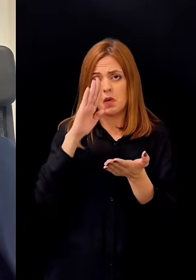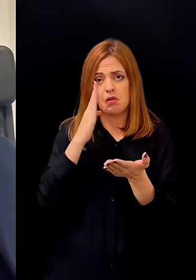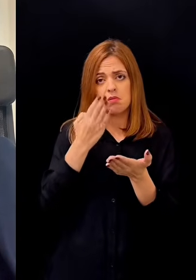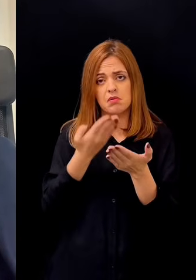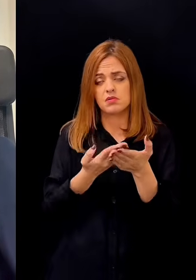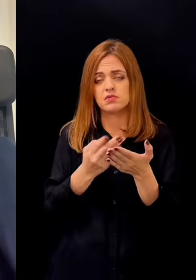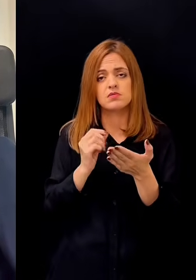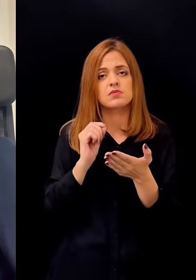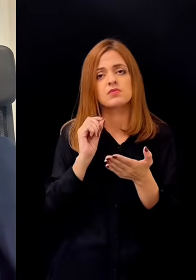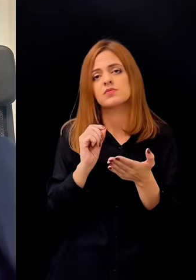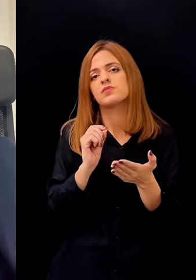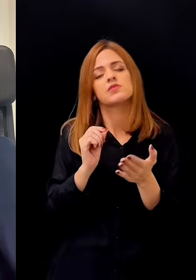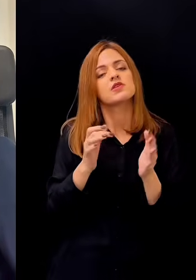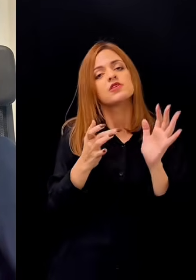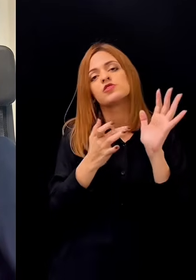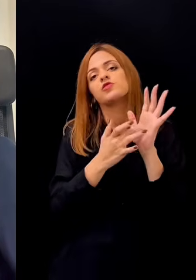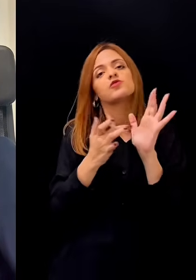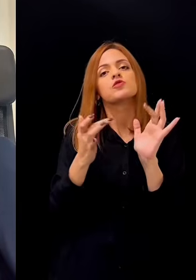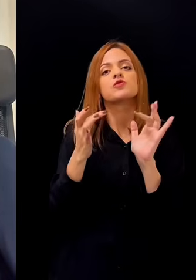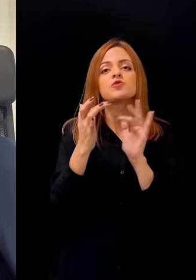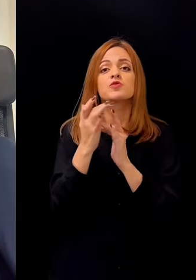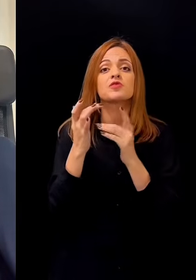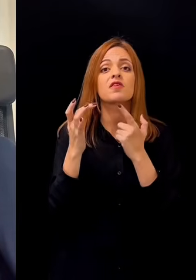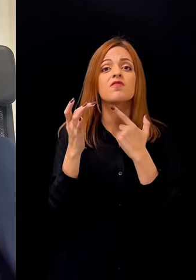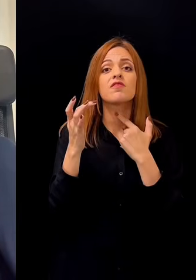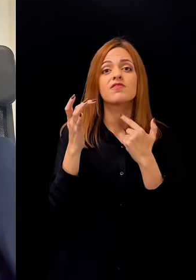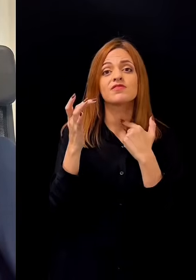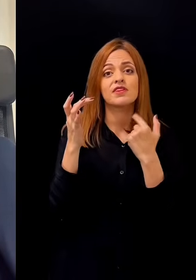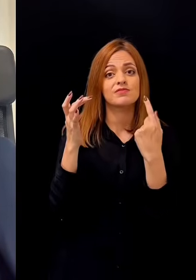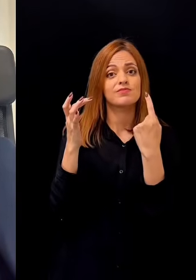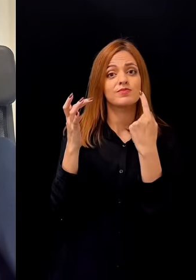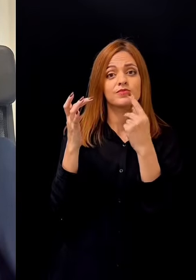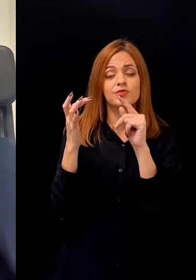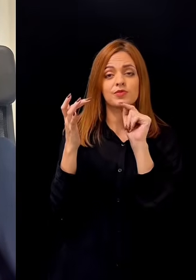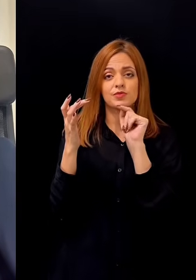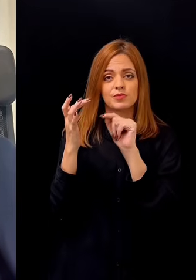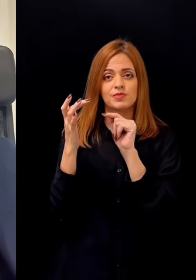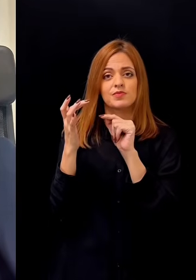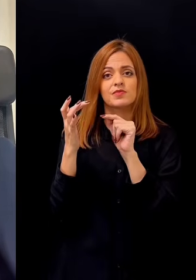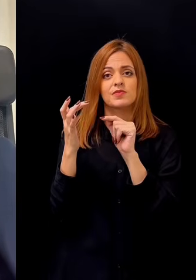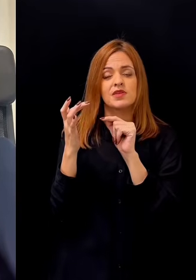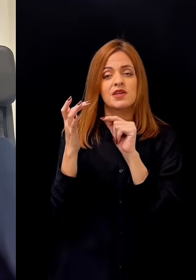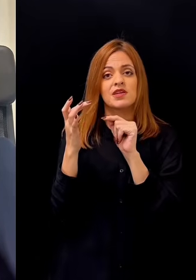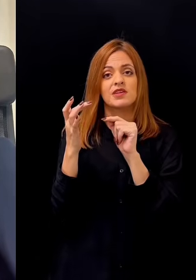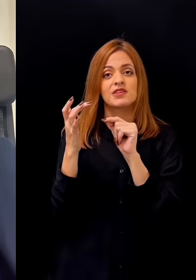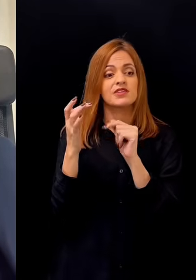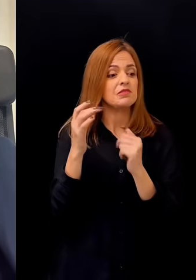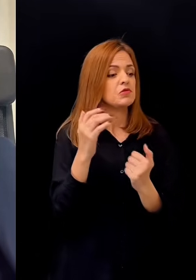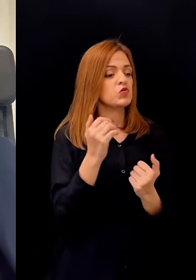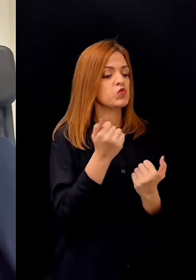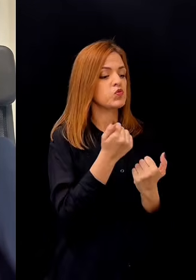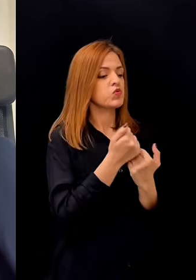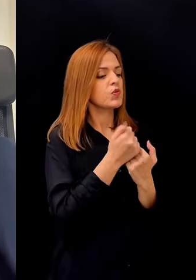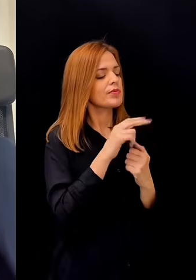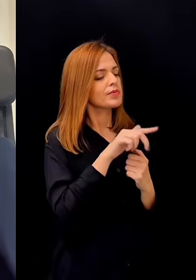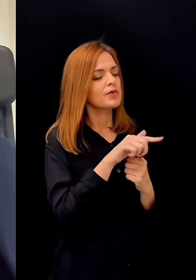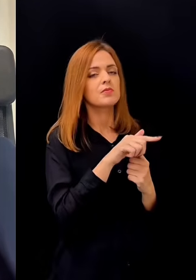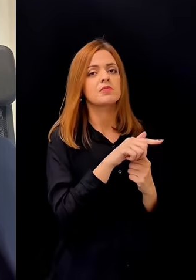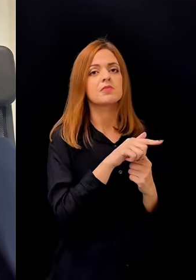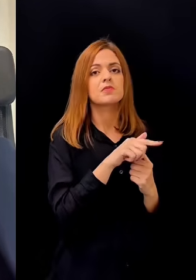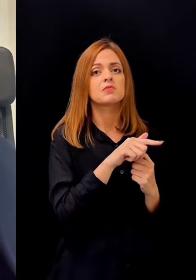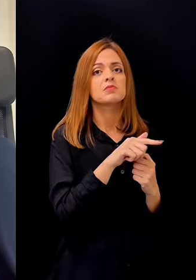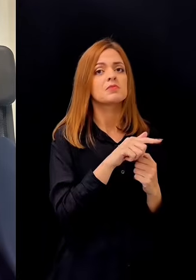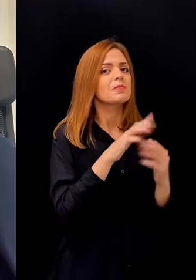Jesus queria que nós, no lugar de Nicodemos,